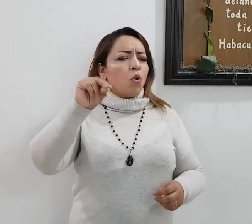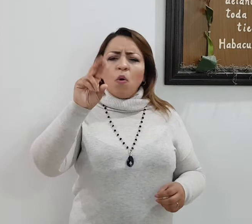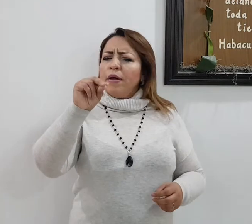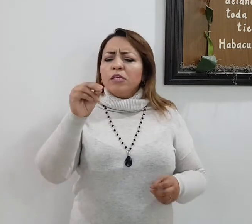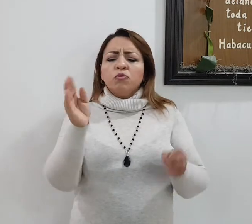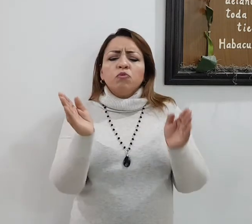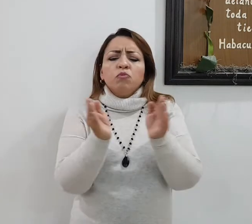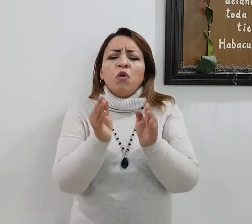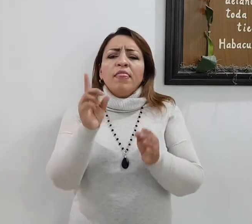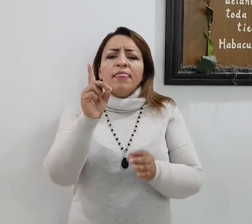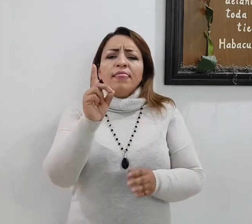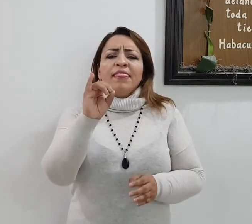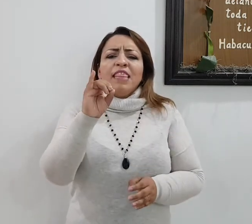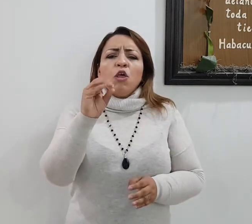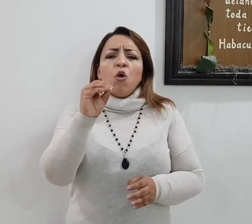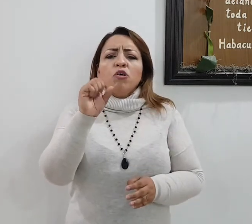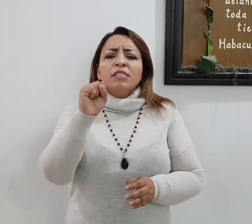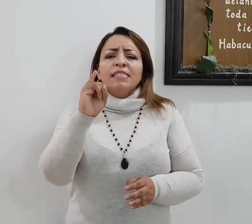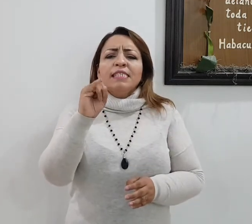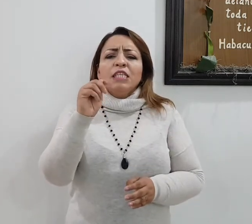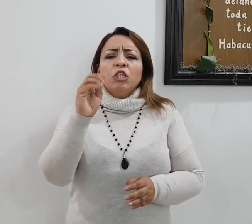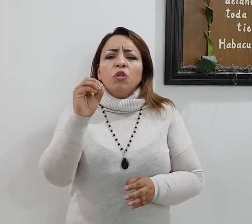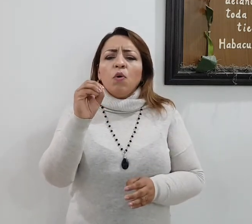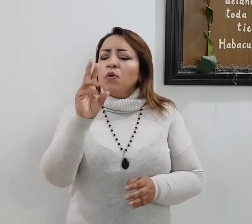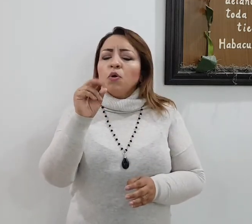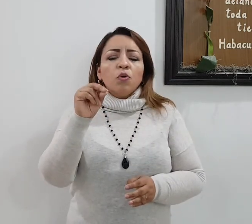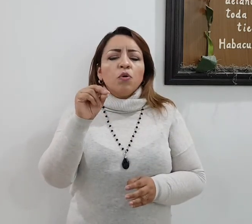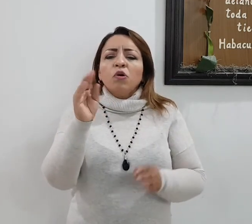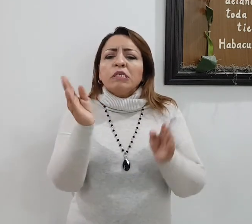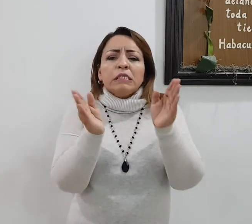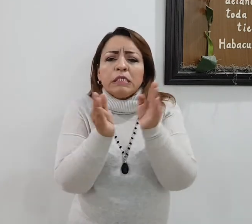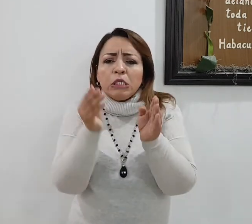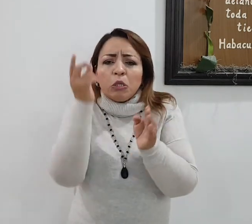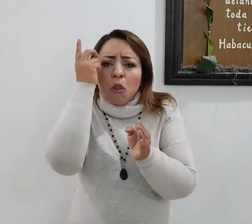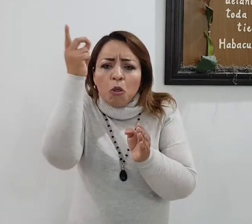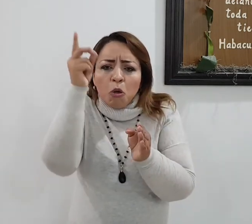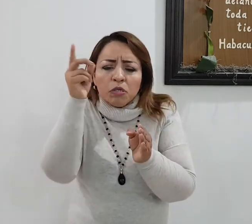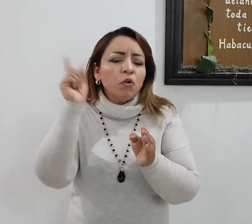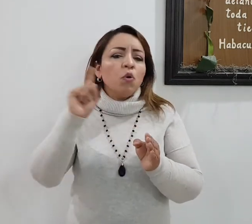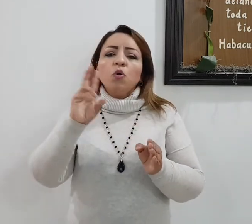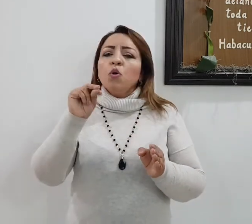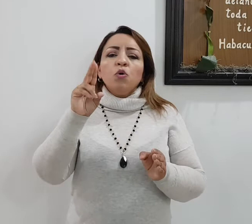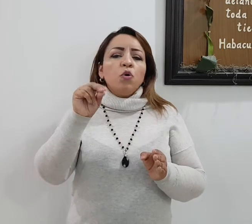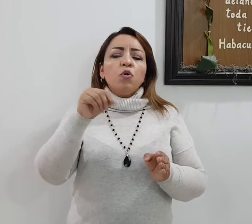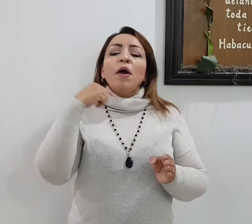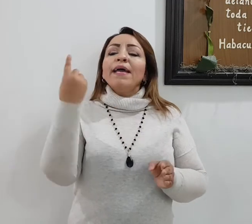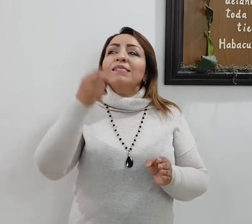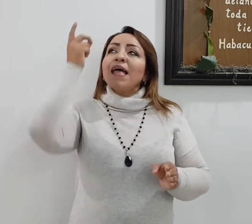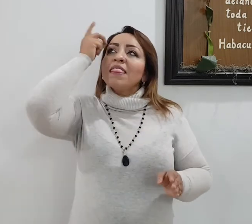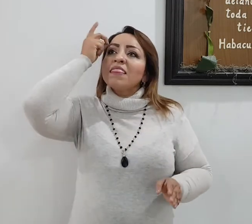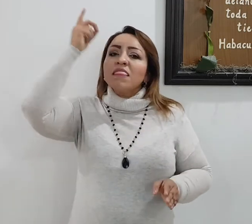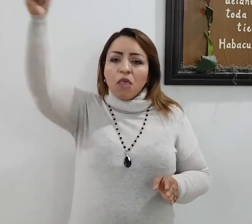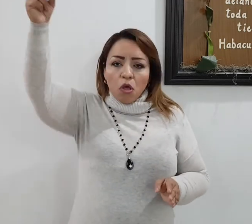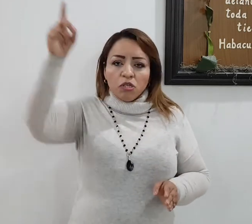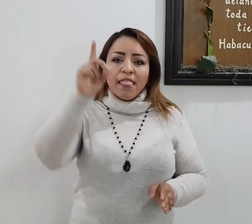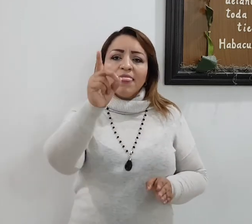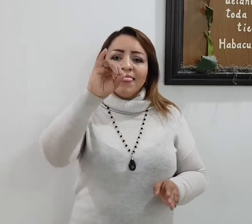mis problemas. Allí en Isaías, hermanos, capítulo 40, se habla de esa grandeza del